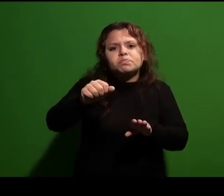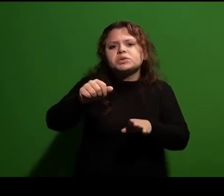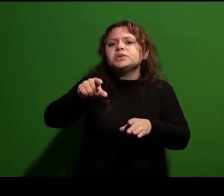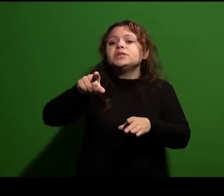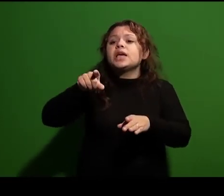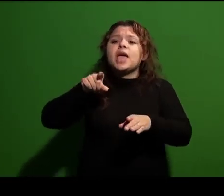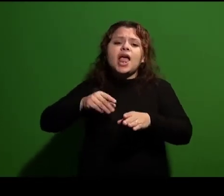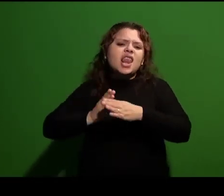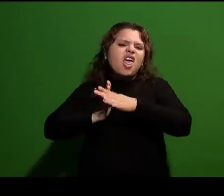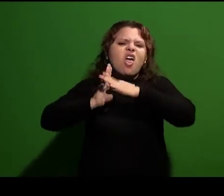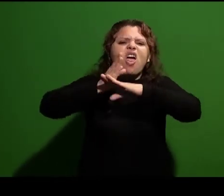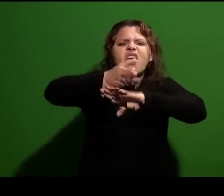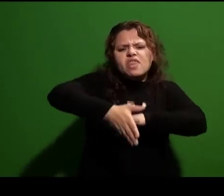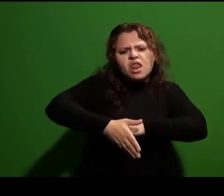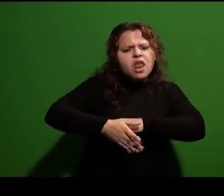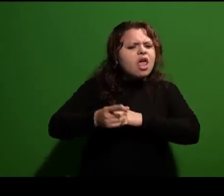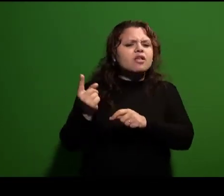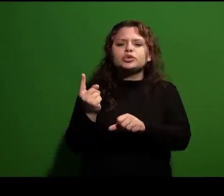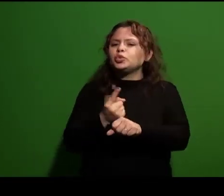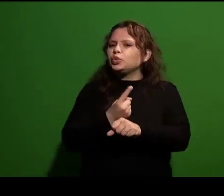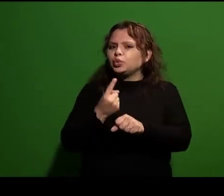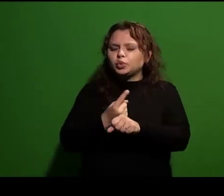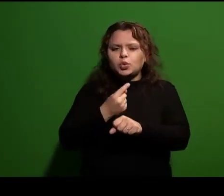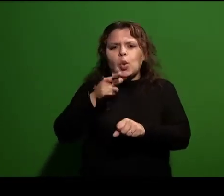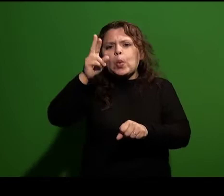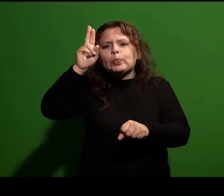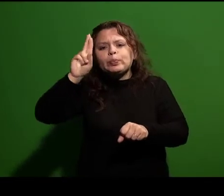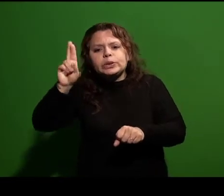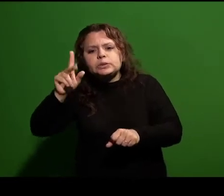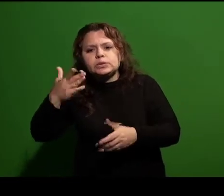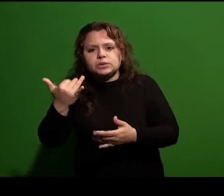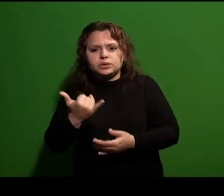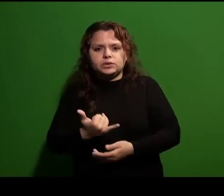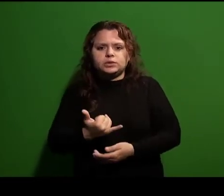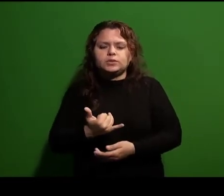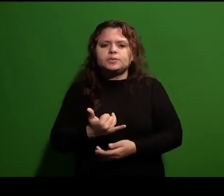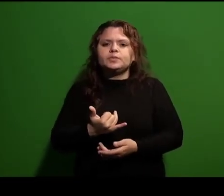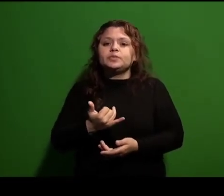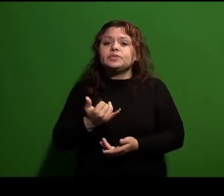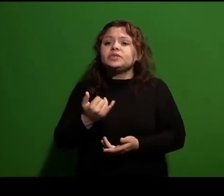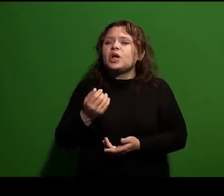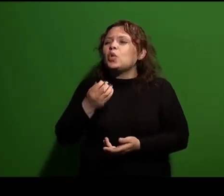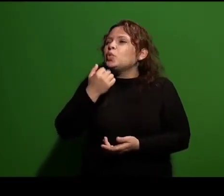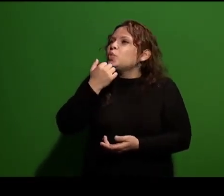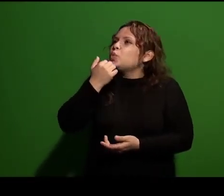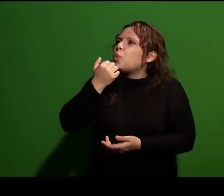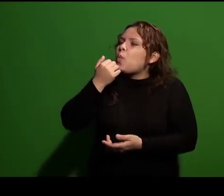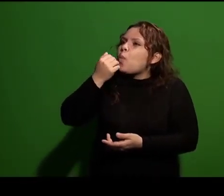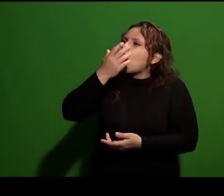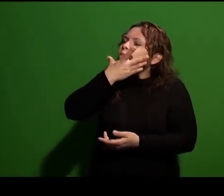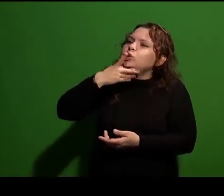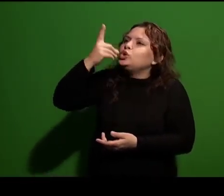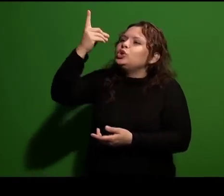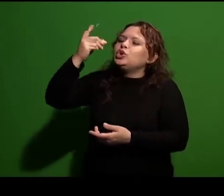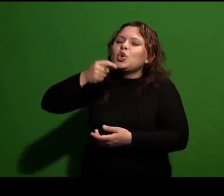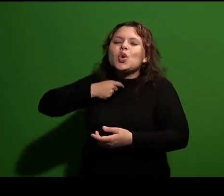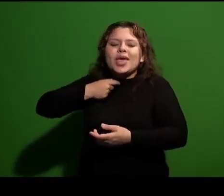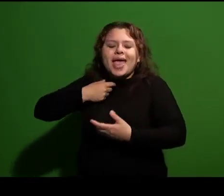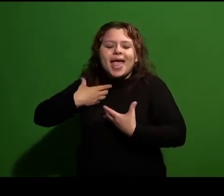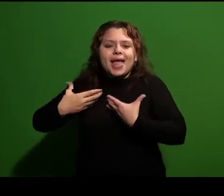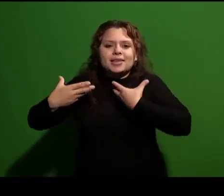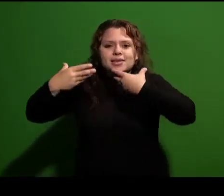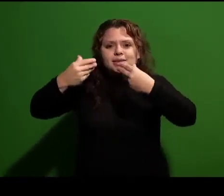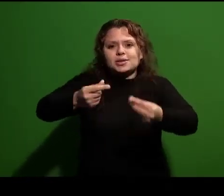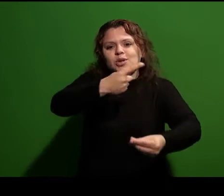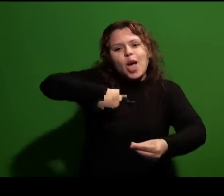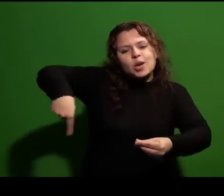llama, Él no rompe la puerta y entra a la fuerza. Lo que esto significa, en definitiva, es que no importa lo que Dios esté dispuesto